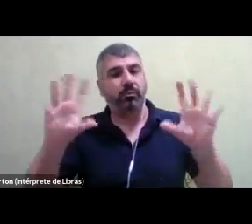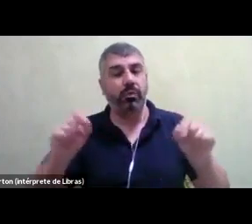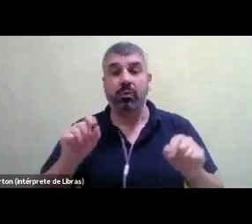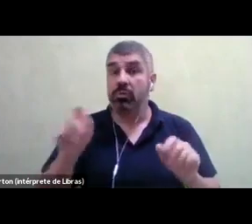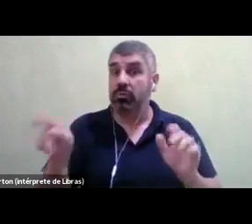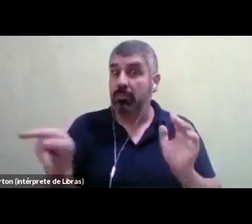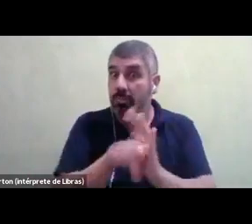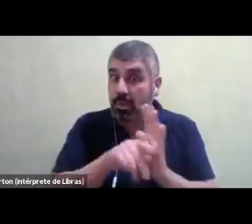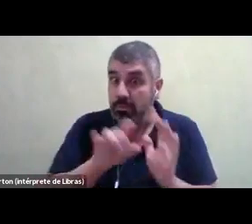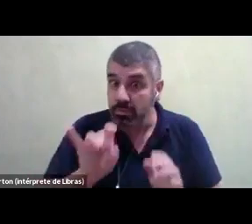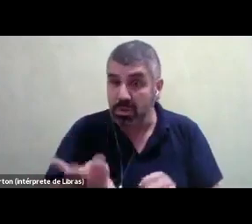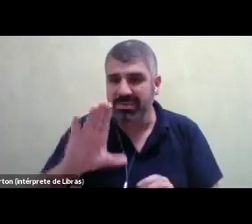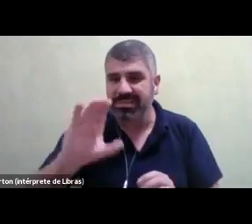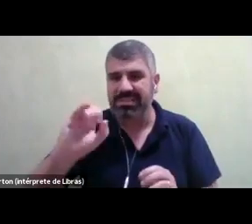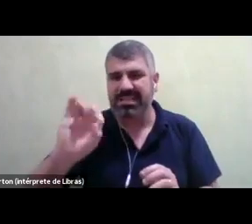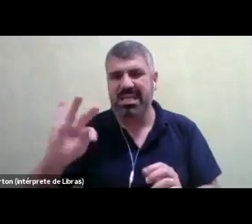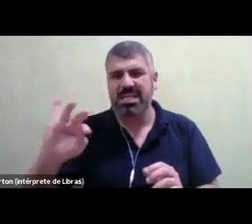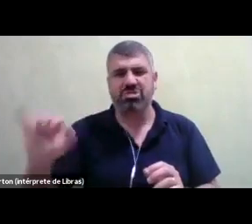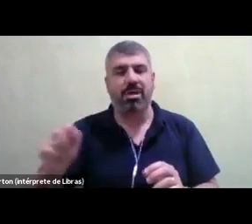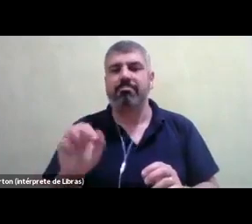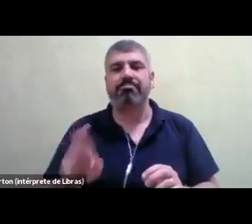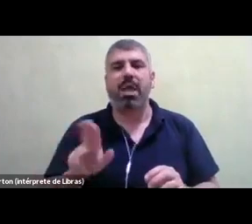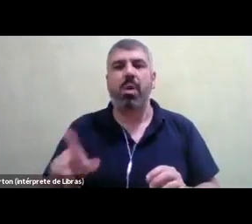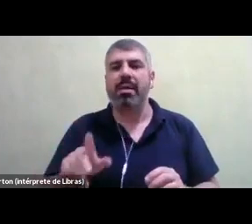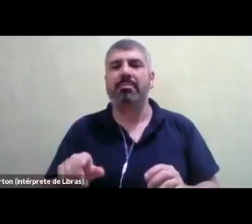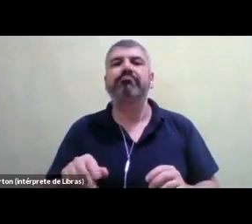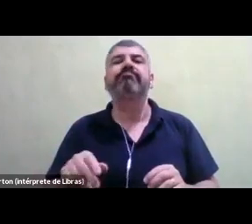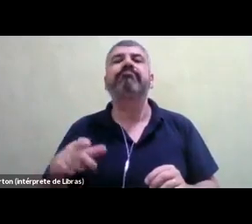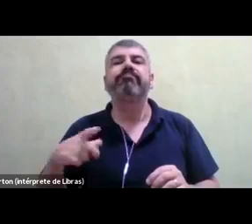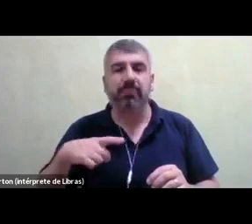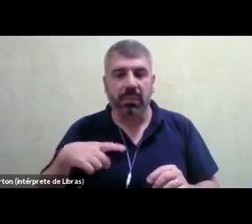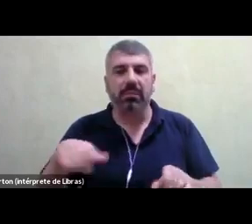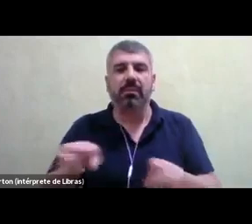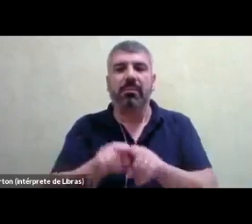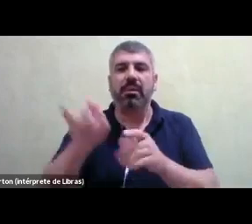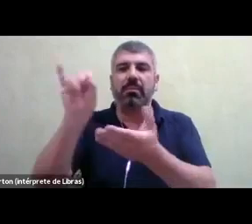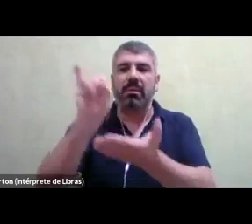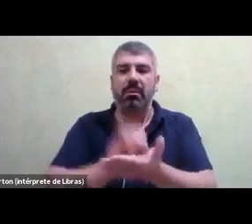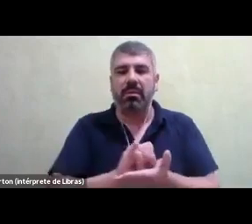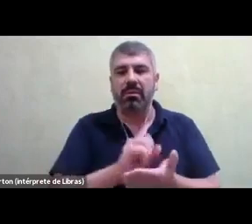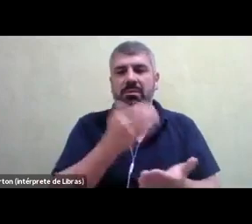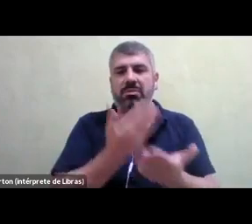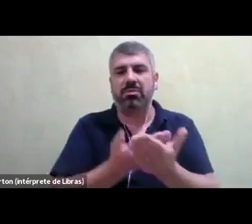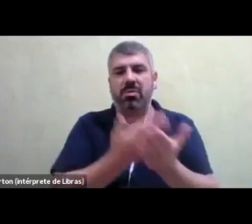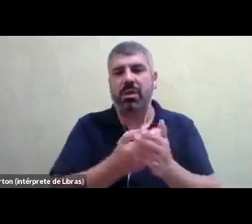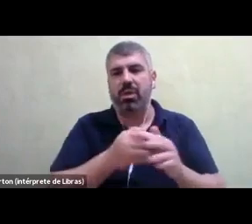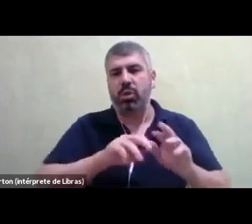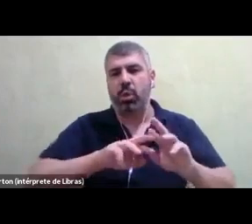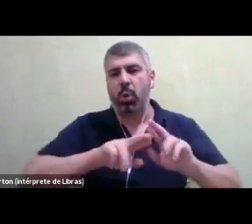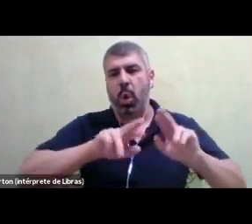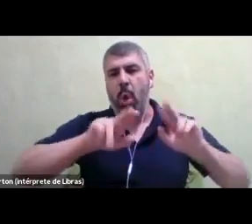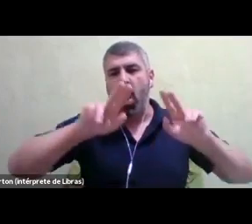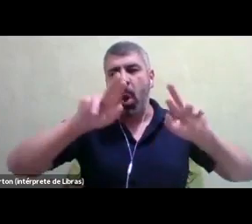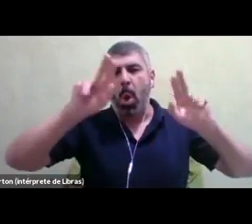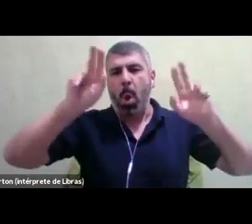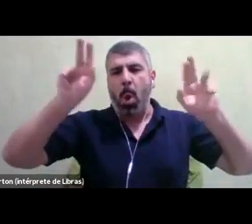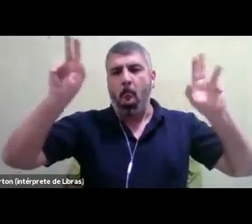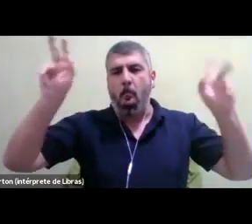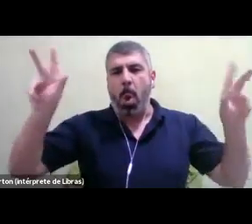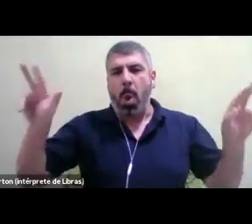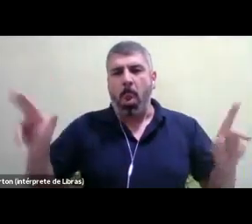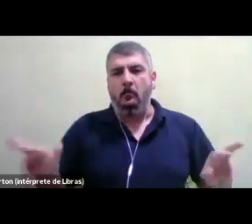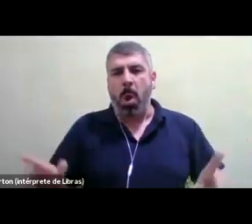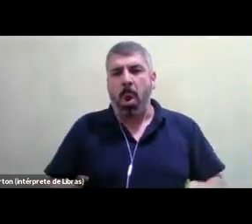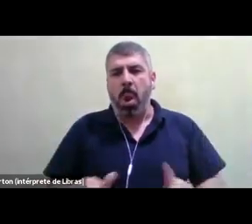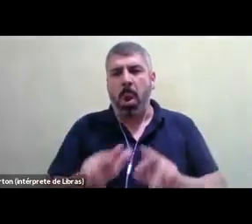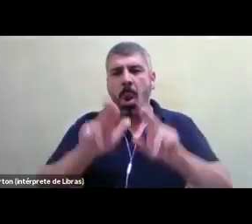CIEJA. Nós temos alunos imigrantes em todas as escolas, em diversas